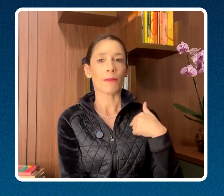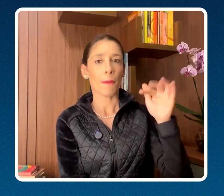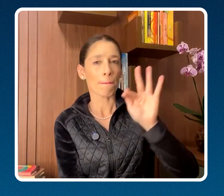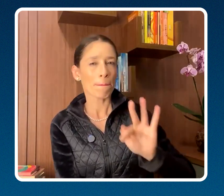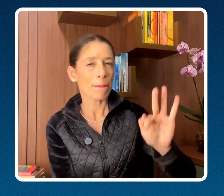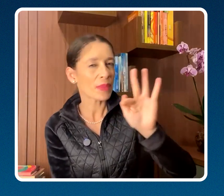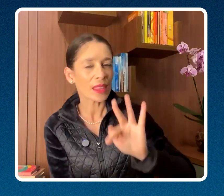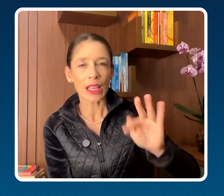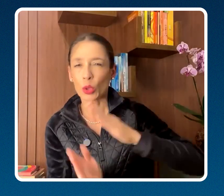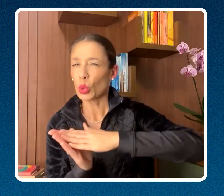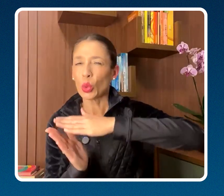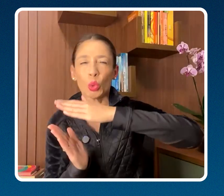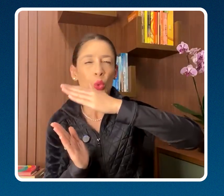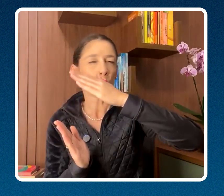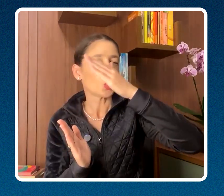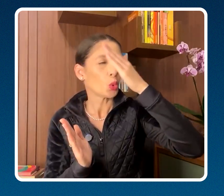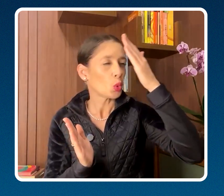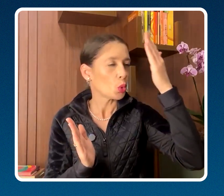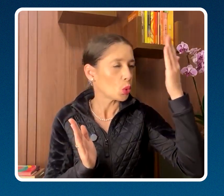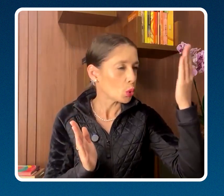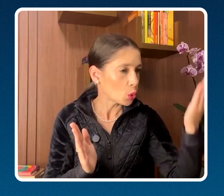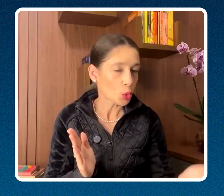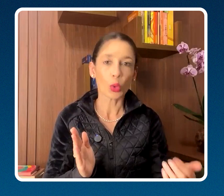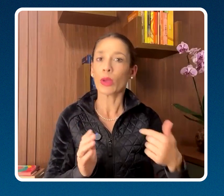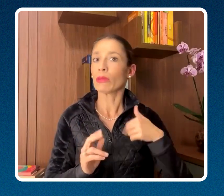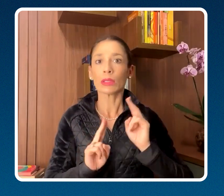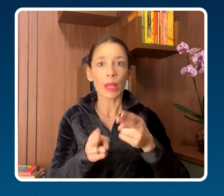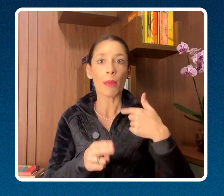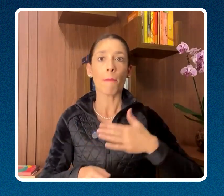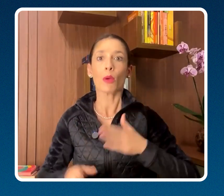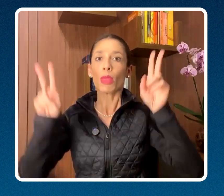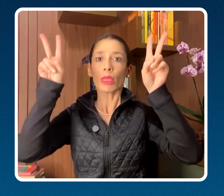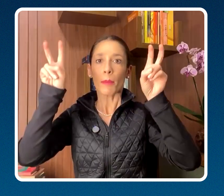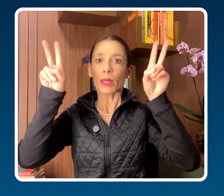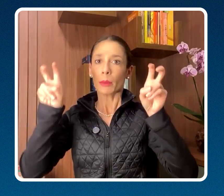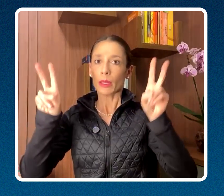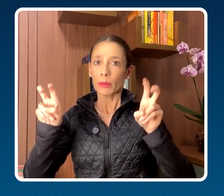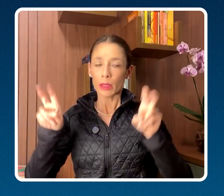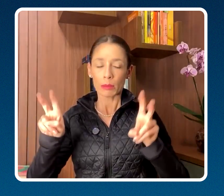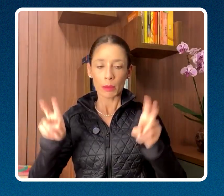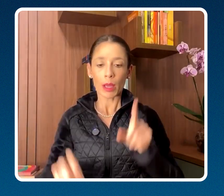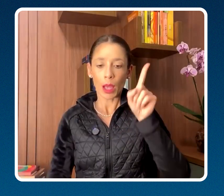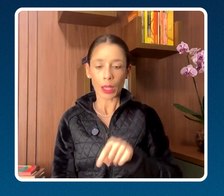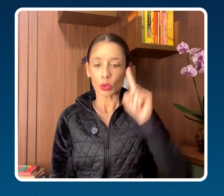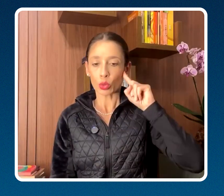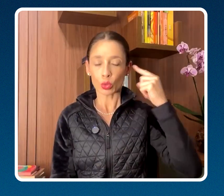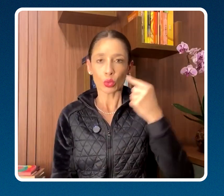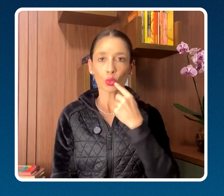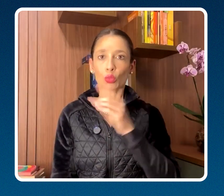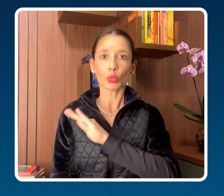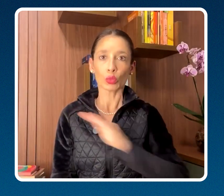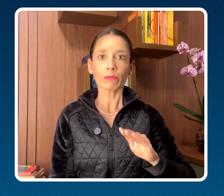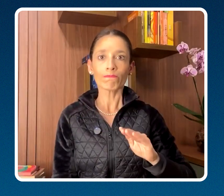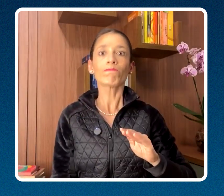diálogos, aqueles encontros, eu disse, não, eu já tenho o meu foco. Eu sei o que fazer, mas ao mesmo tempo vinha uma preocupação, né? Porque eu